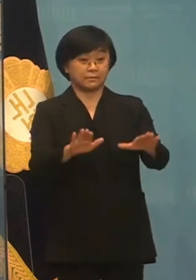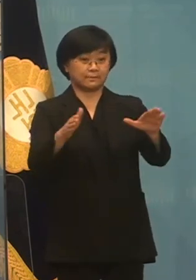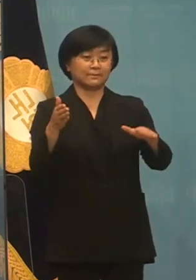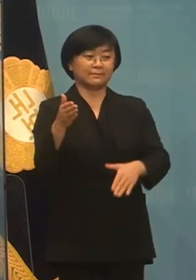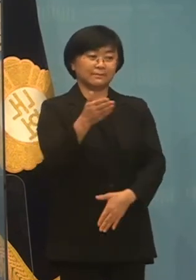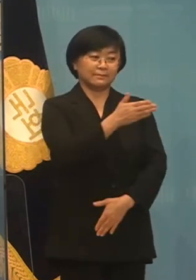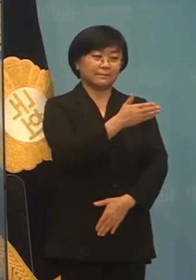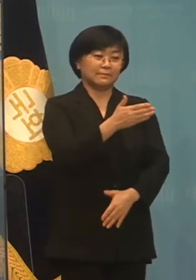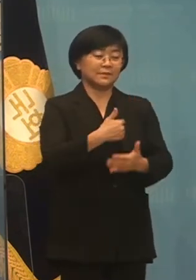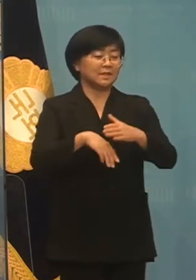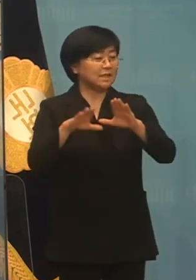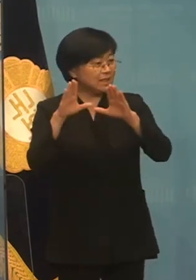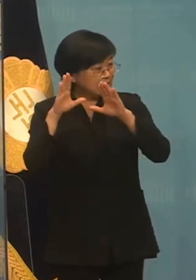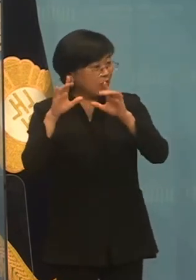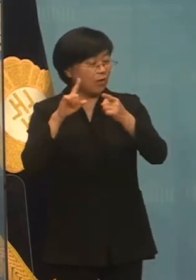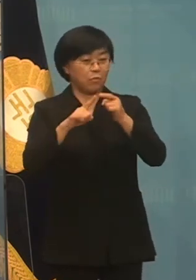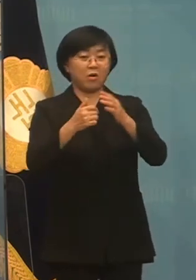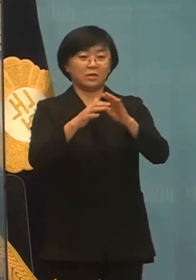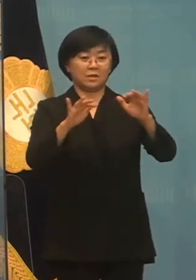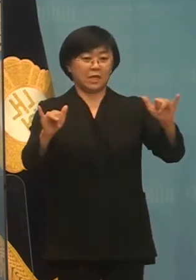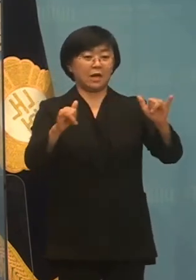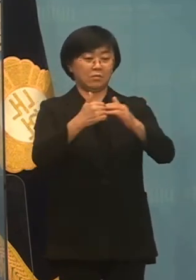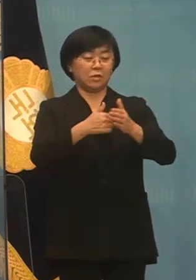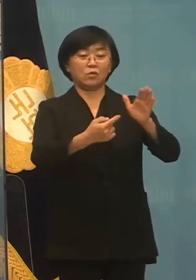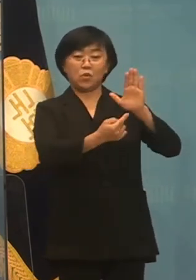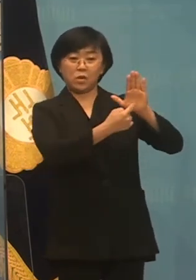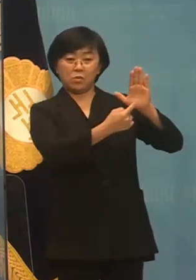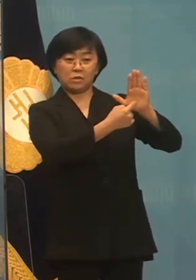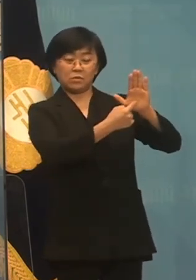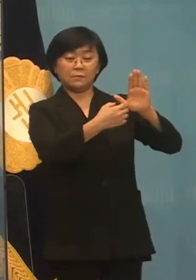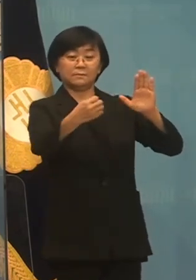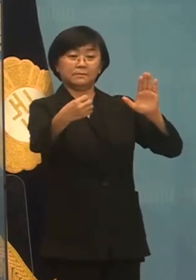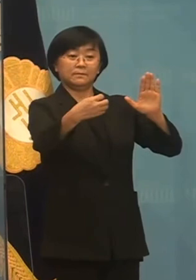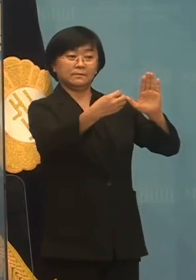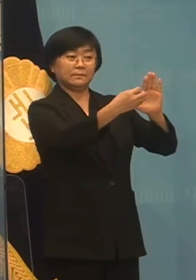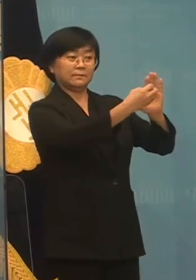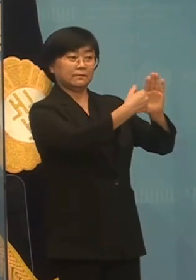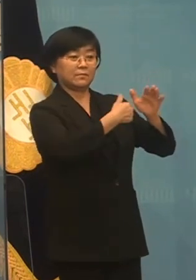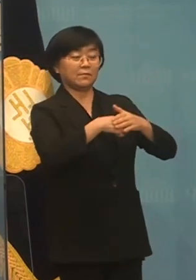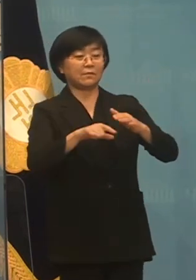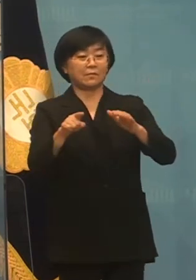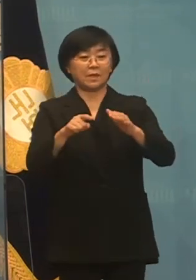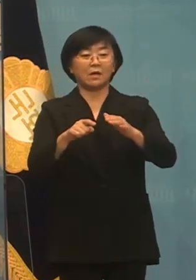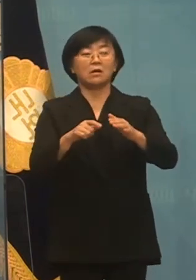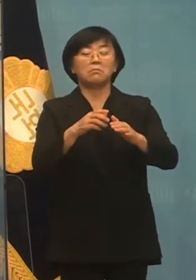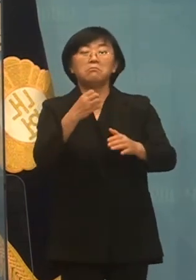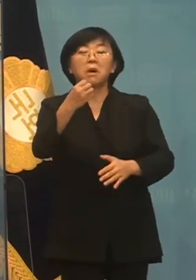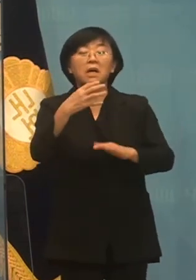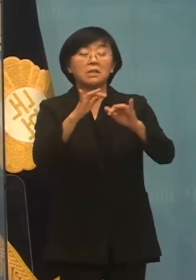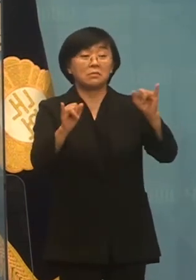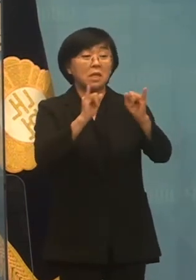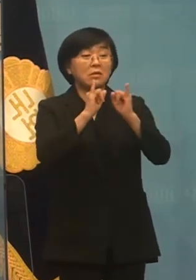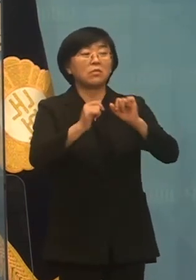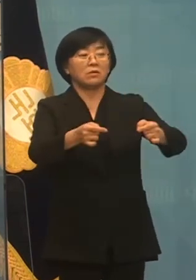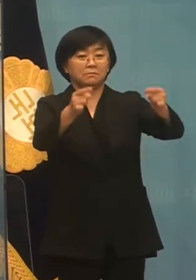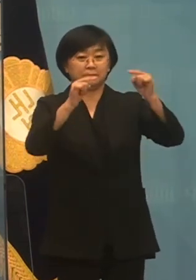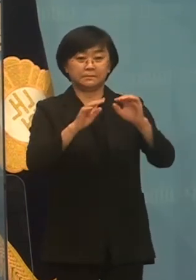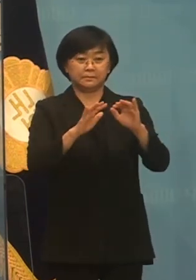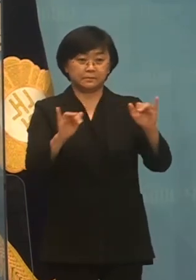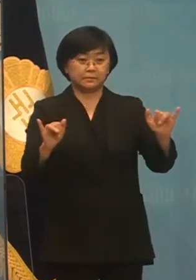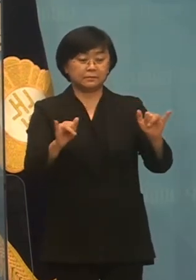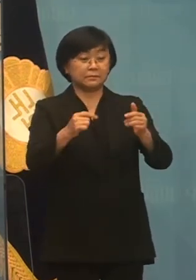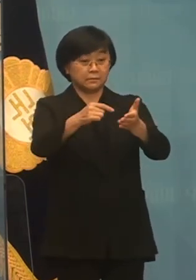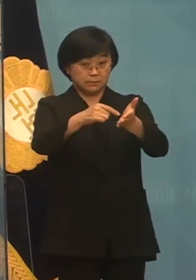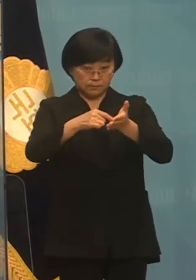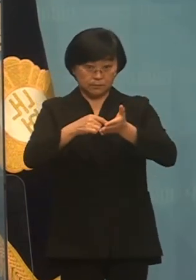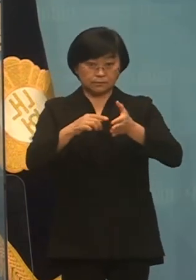오늘부터 리스너를 공개 모집하고 곧이어서 저희에게 이야기를 해주실 스피커분들, 그러니까 인터뷰이분들을